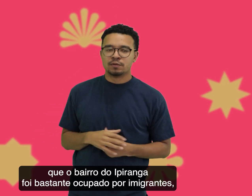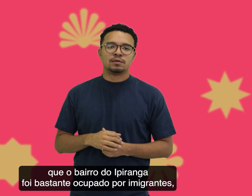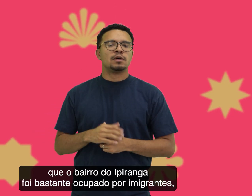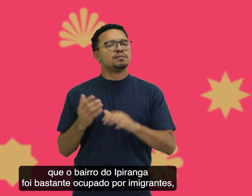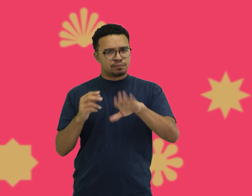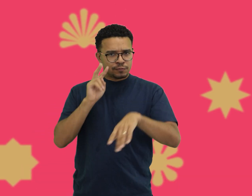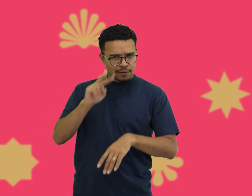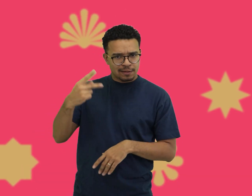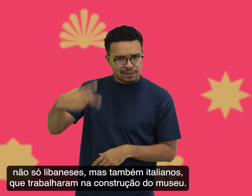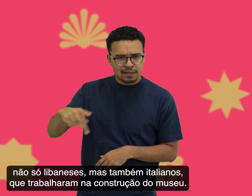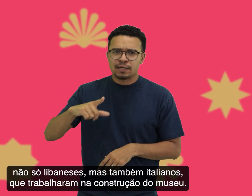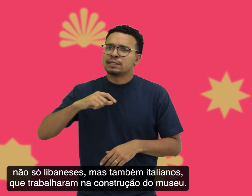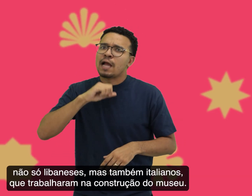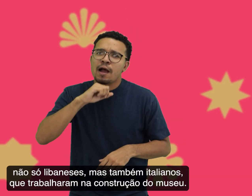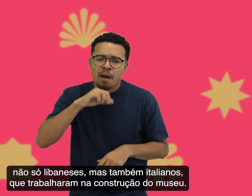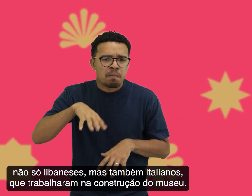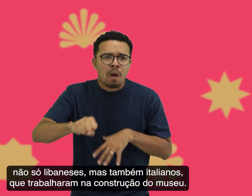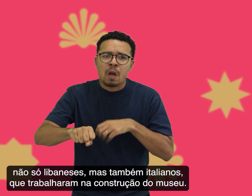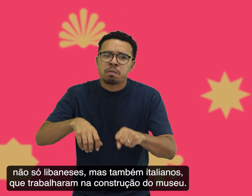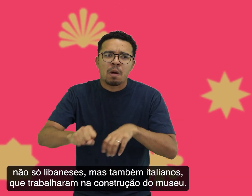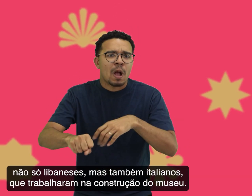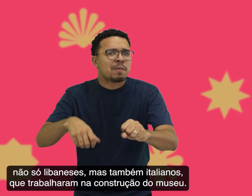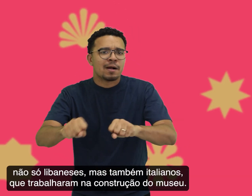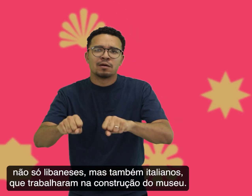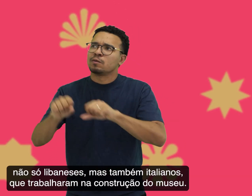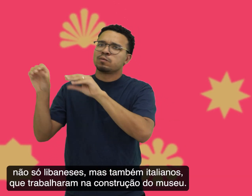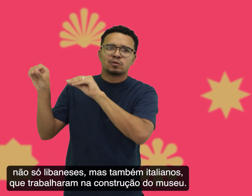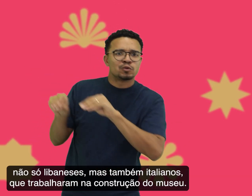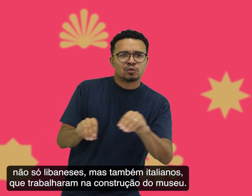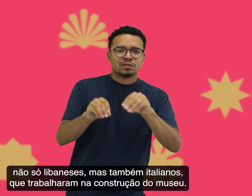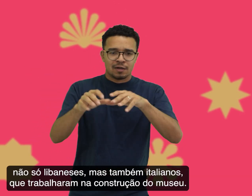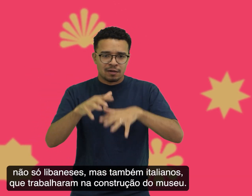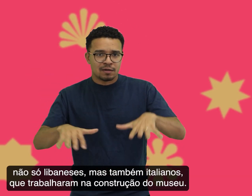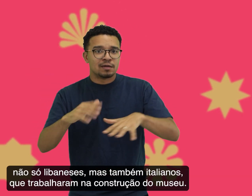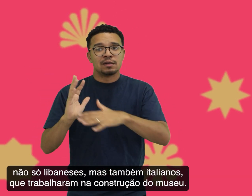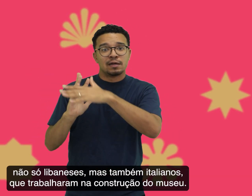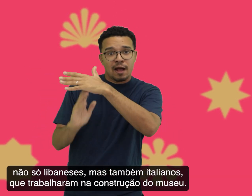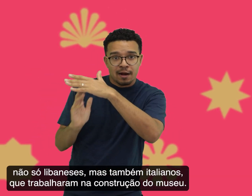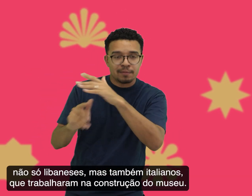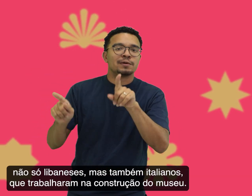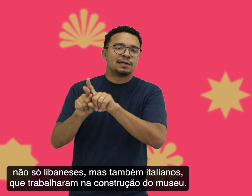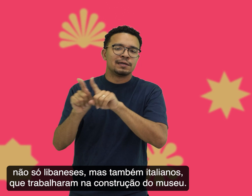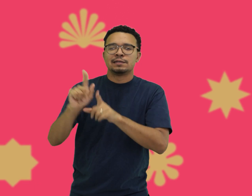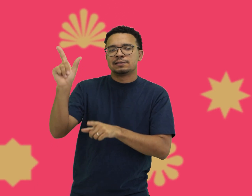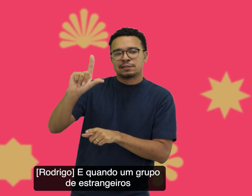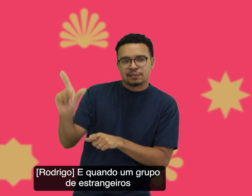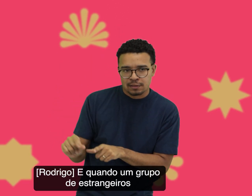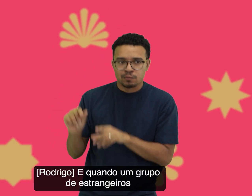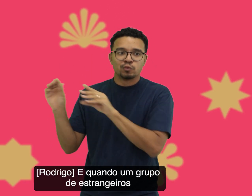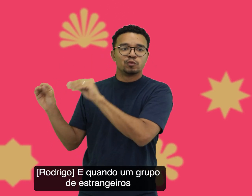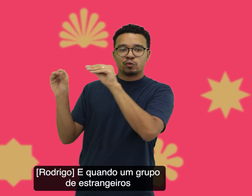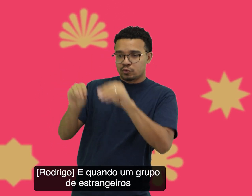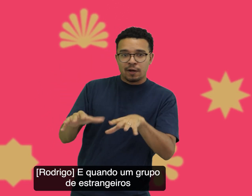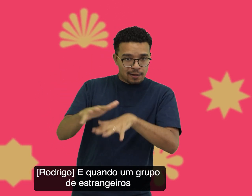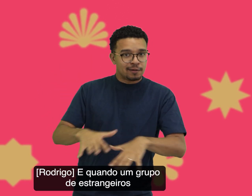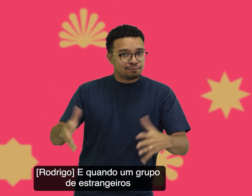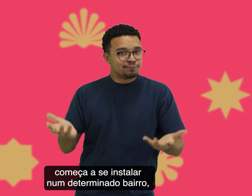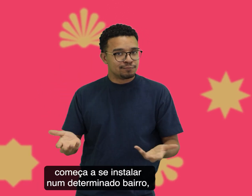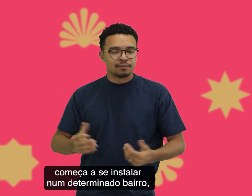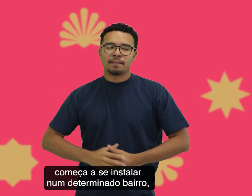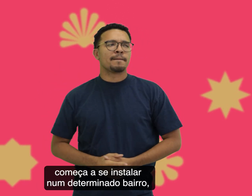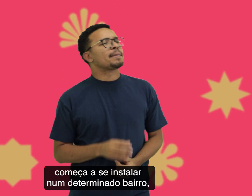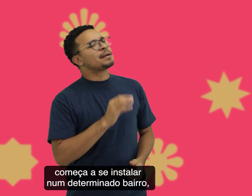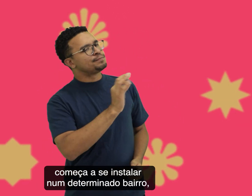bastante ocupado por imigrantes. Não só libaneses, mas também italianos, que trabalharam na construção do museu. E quando um